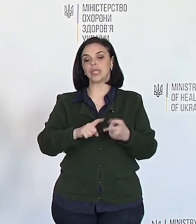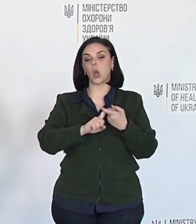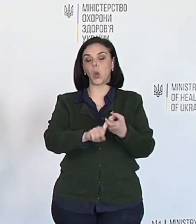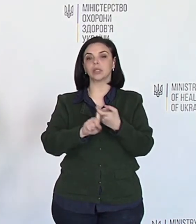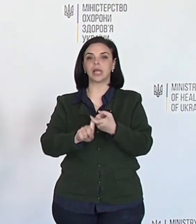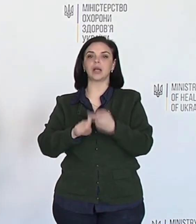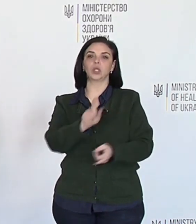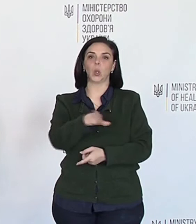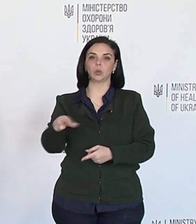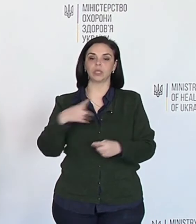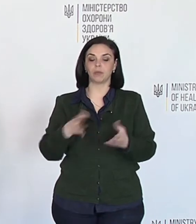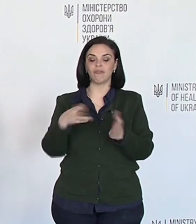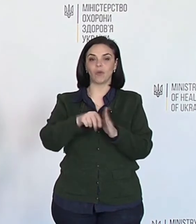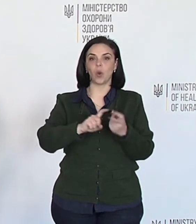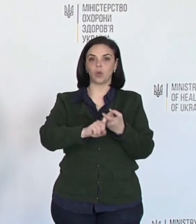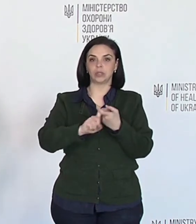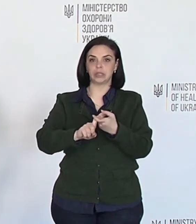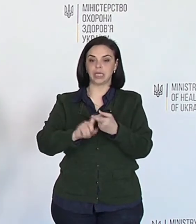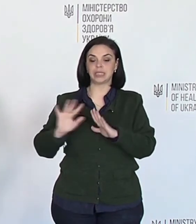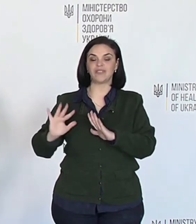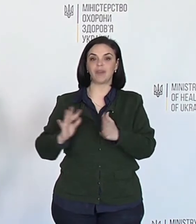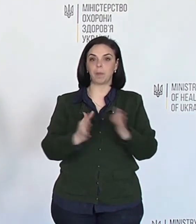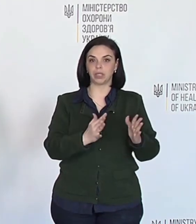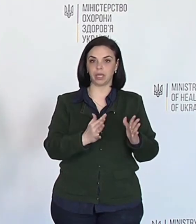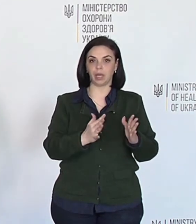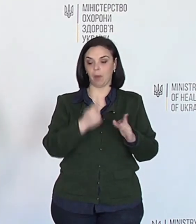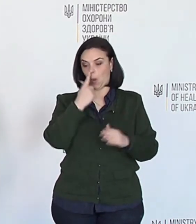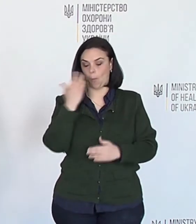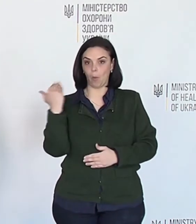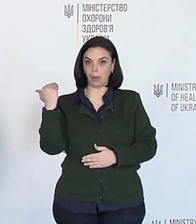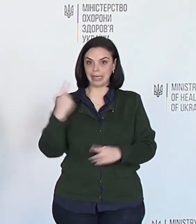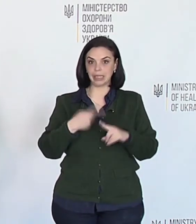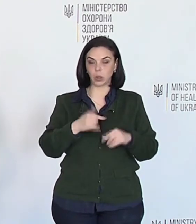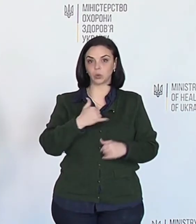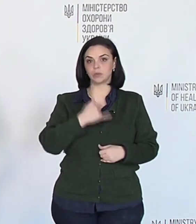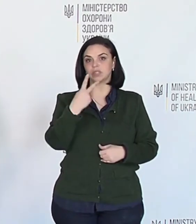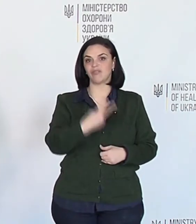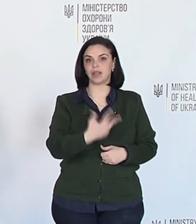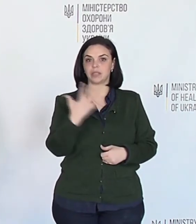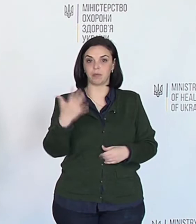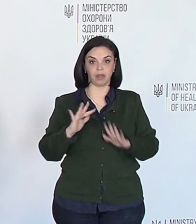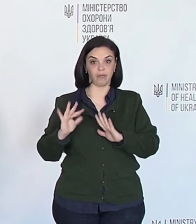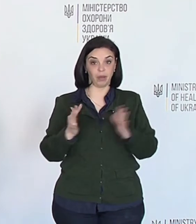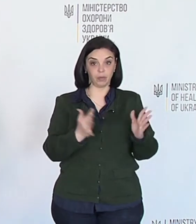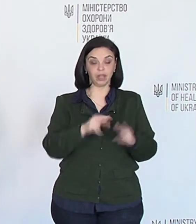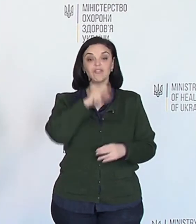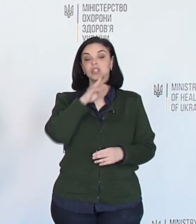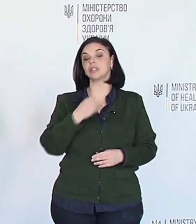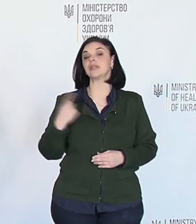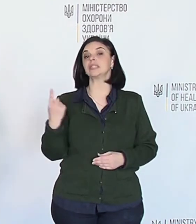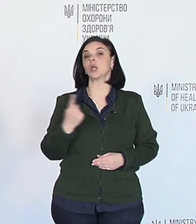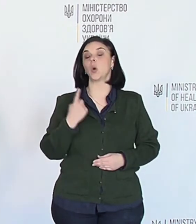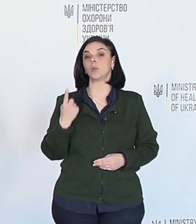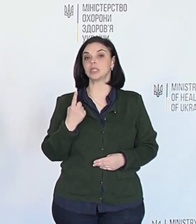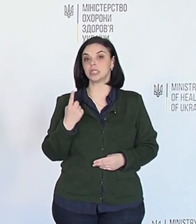контактні люди, які були в контакті з випадками попередніх, яких в нас було 25 випадків в Чернівецькій